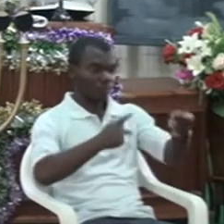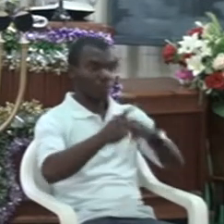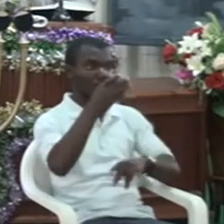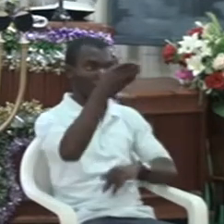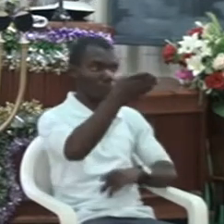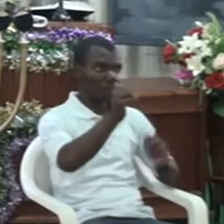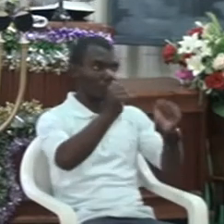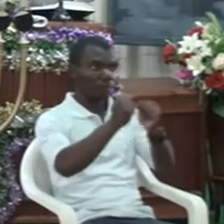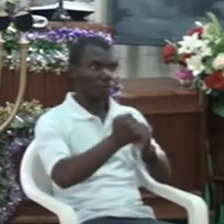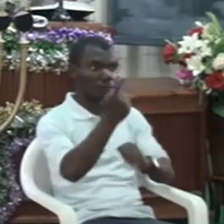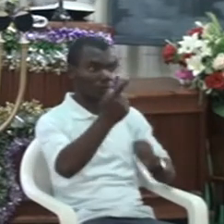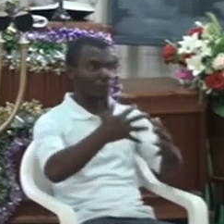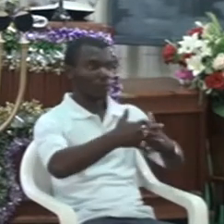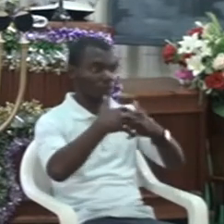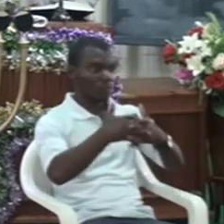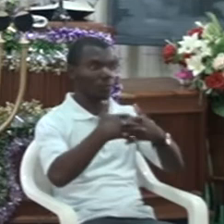que Dieu viendra avec une machine